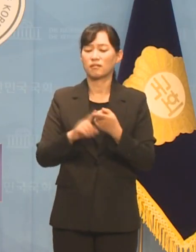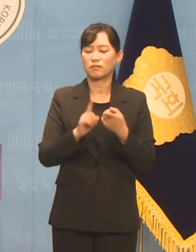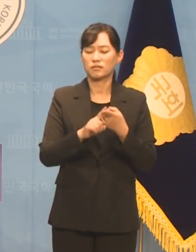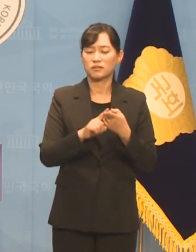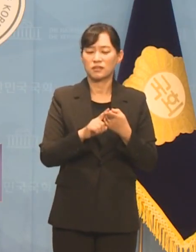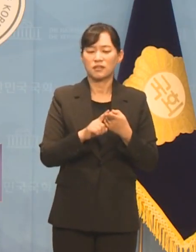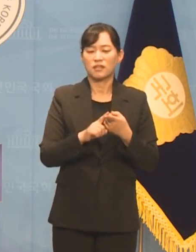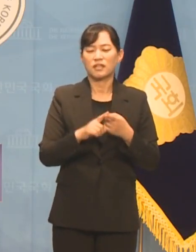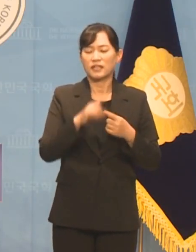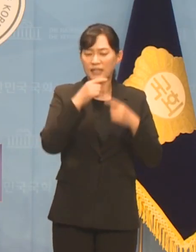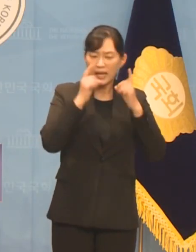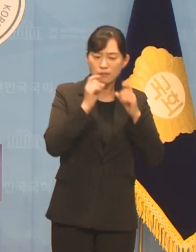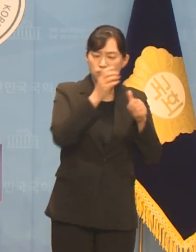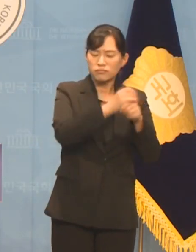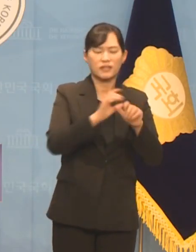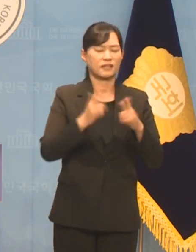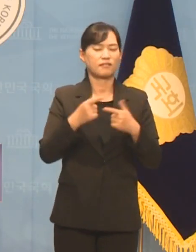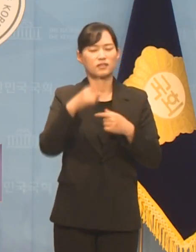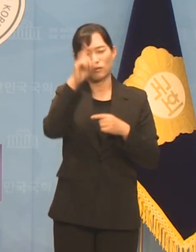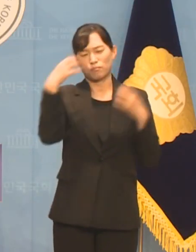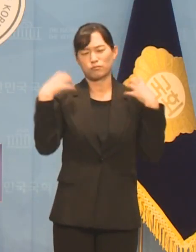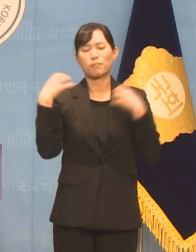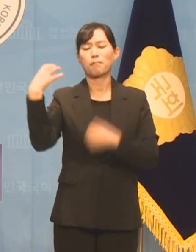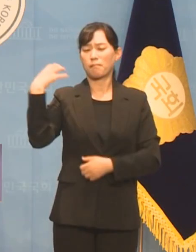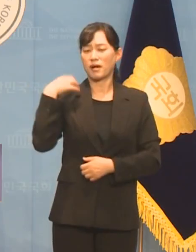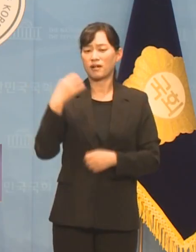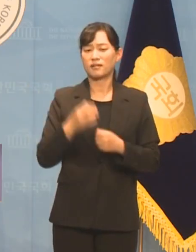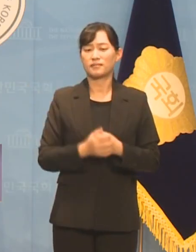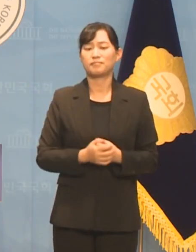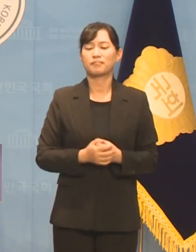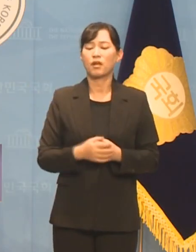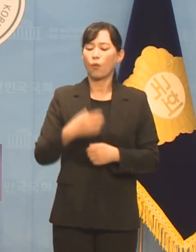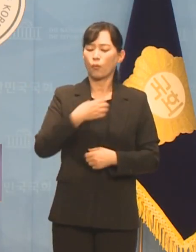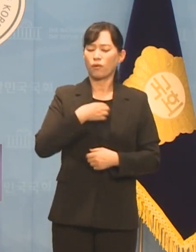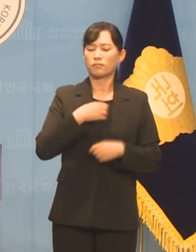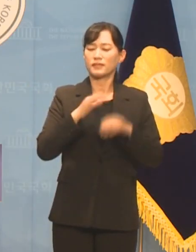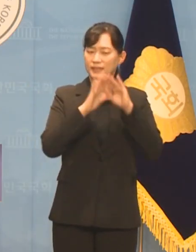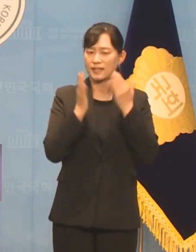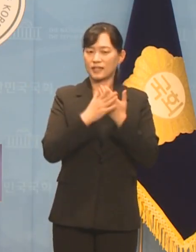정부가 부담하겠습니다. 정부가 리스크 테이커로서 위험을